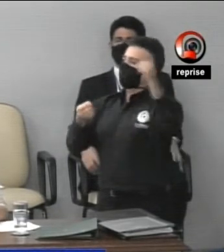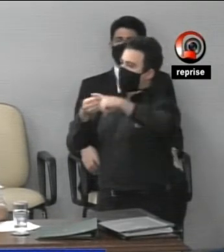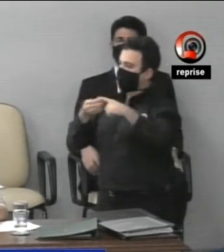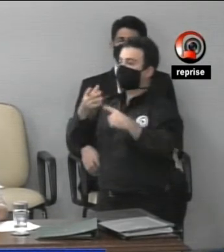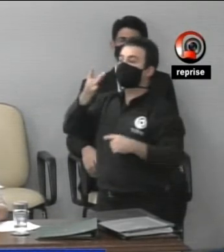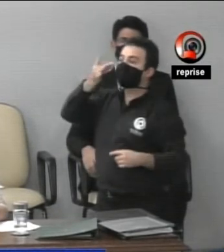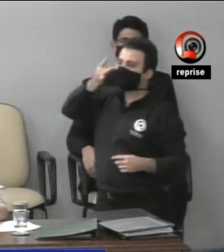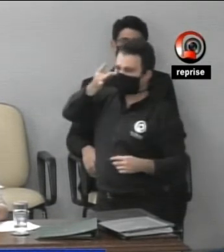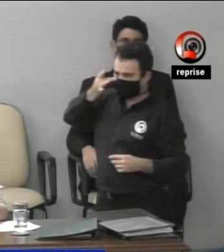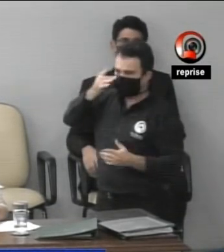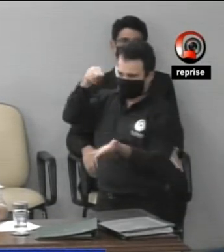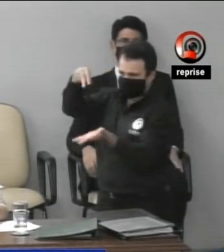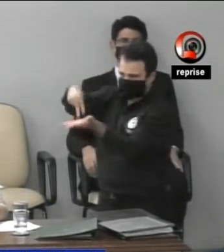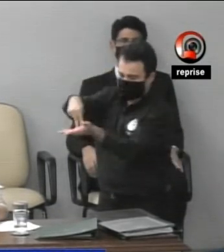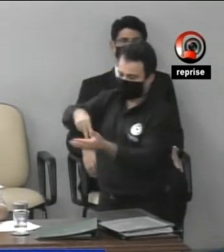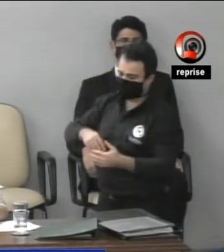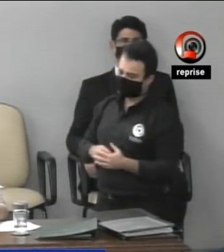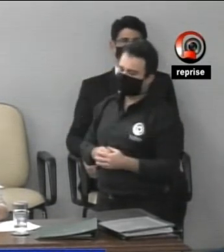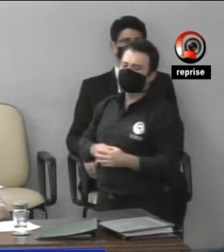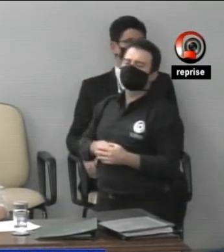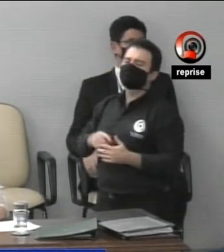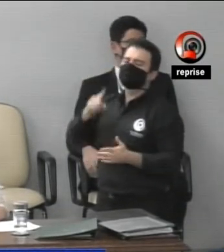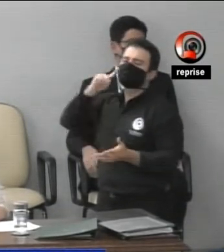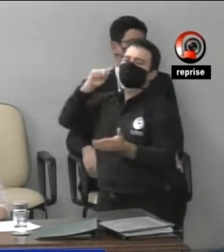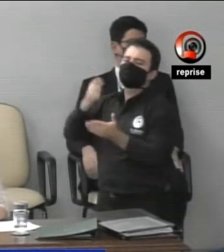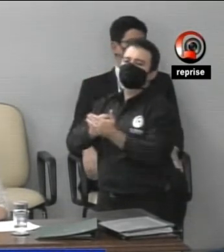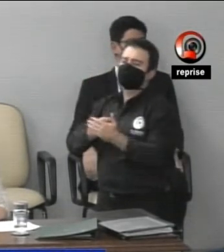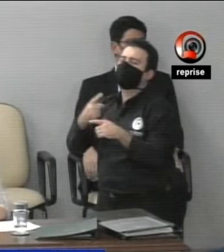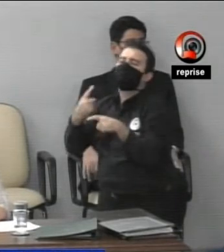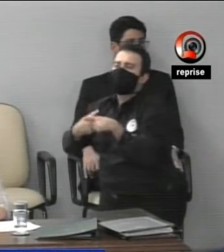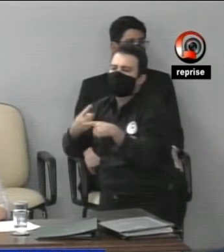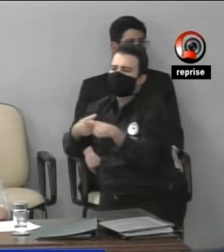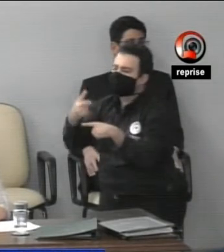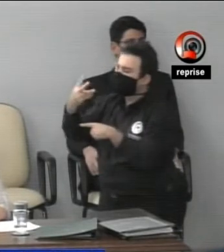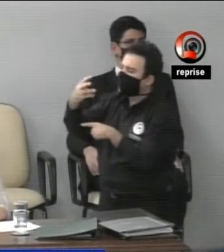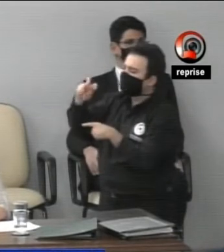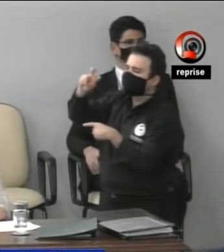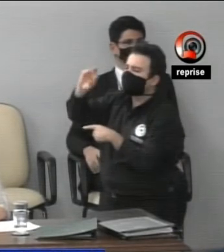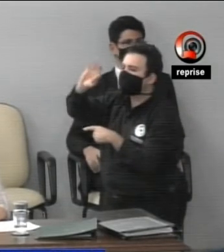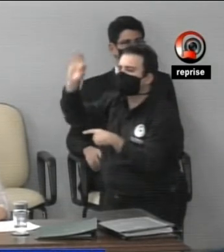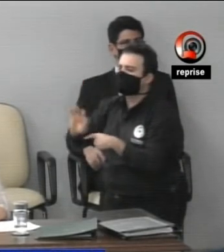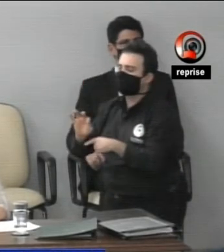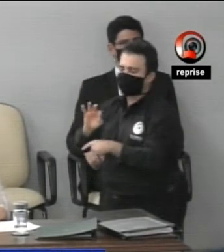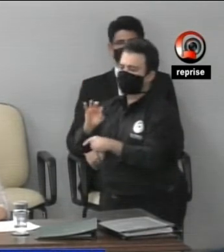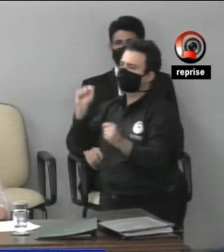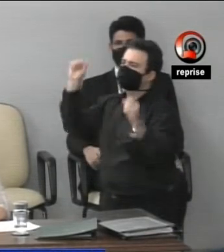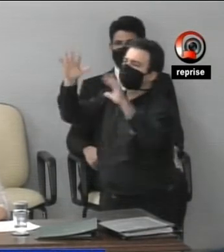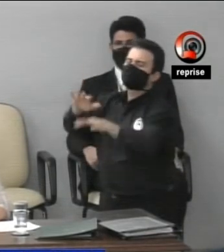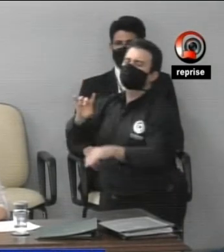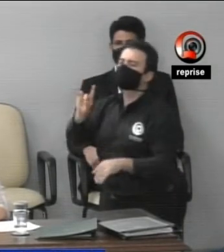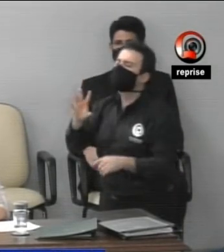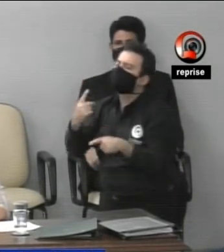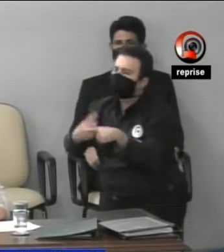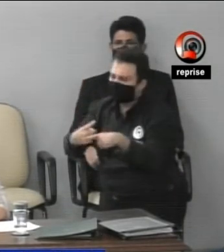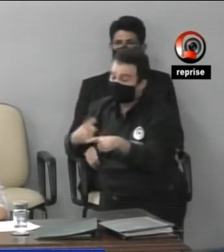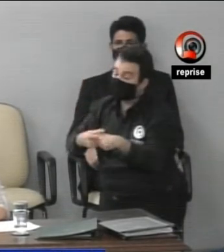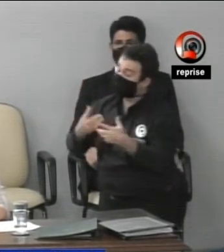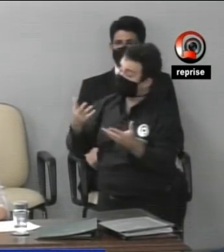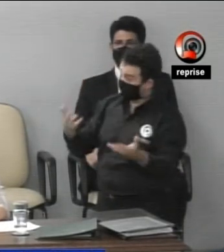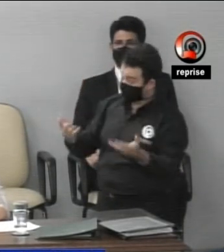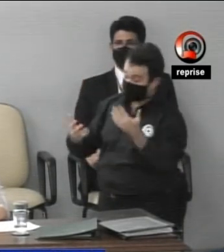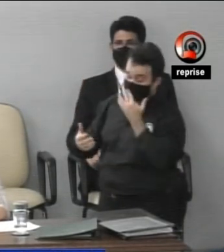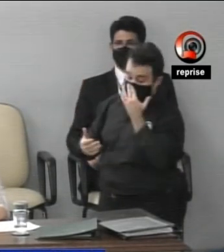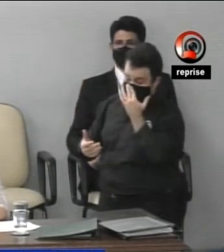verdade. Por que nós decidimos pelos 35%? Porque já havia sido pactuado isso